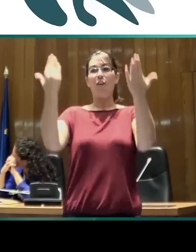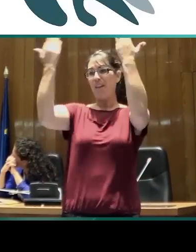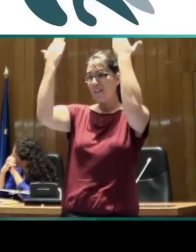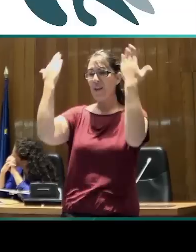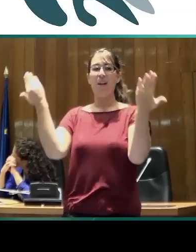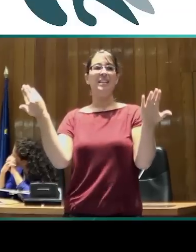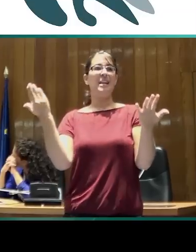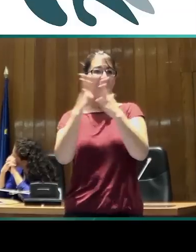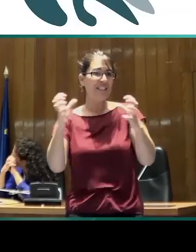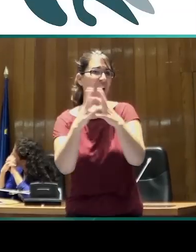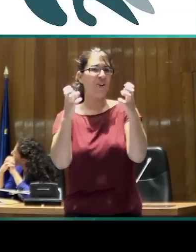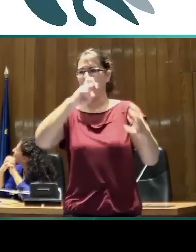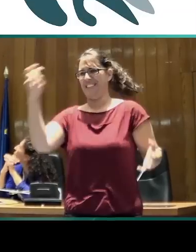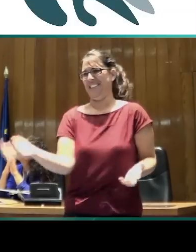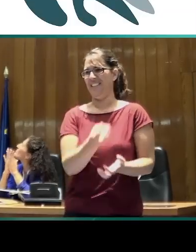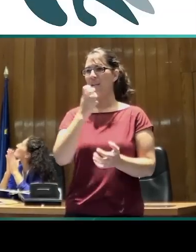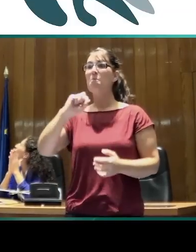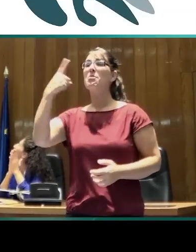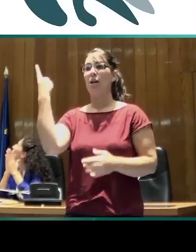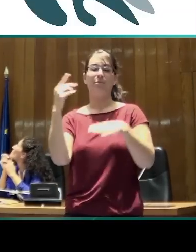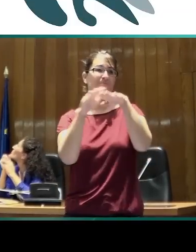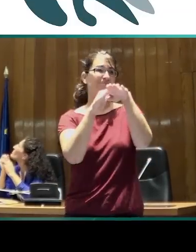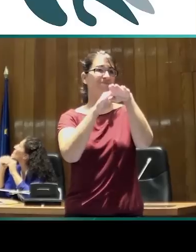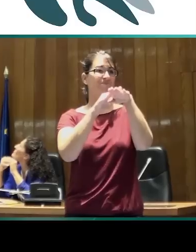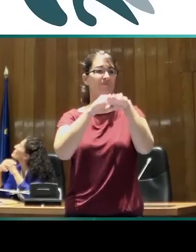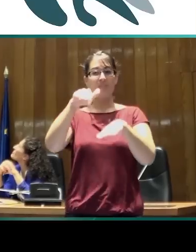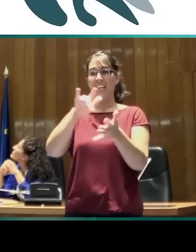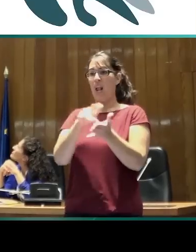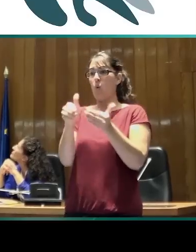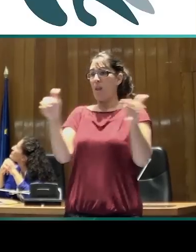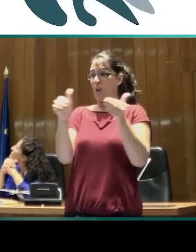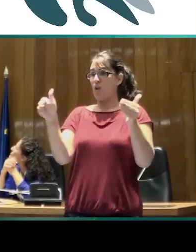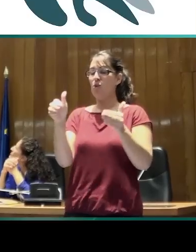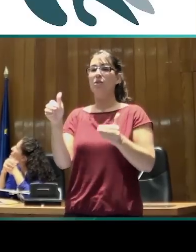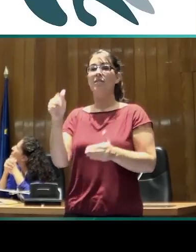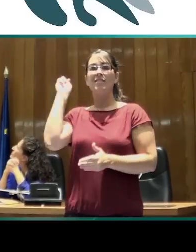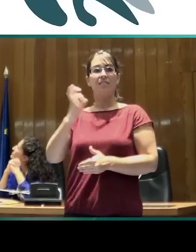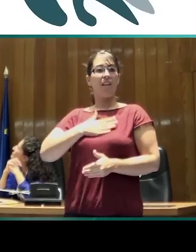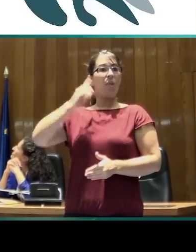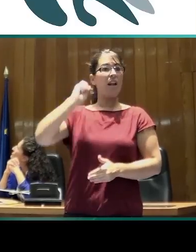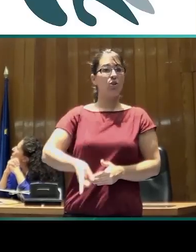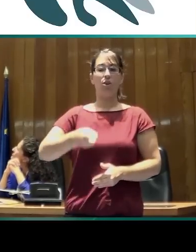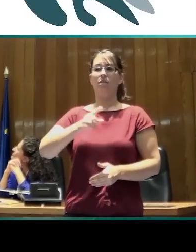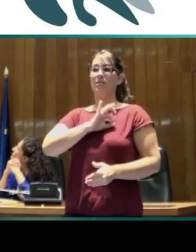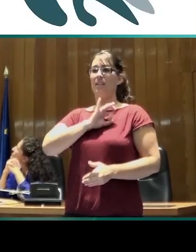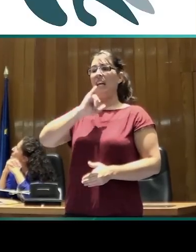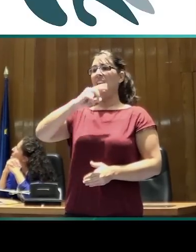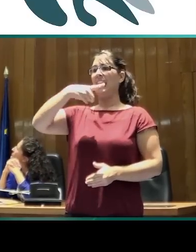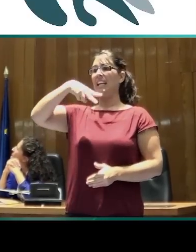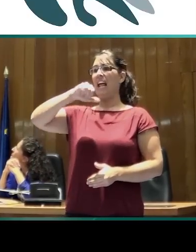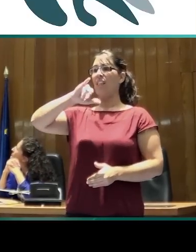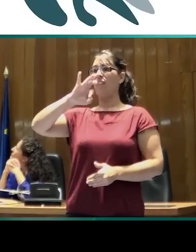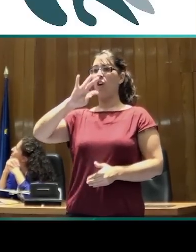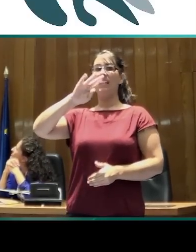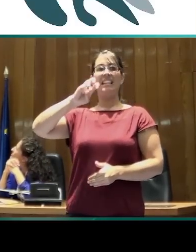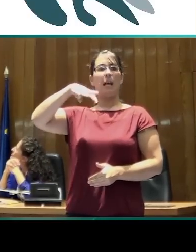deseos. En primer lugar, excusar la participación en esta inauguración de nuestro director, de Ignacio Tremiño, pues en estos